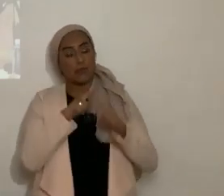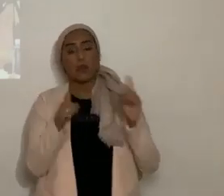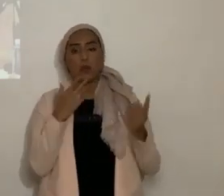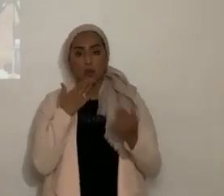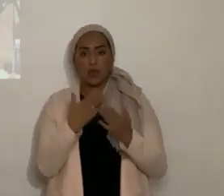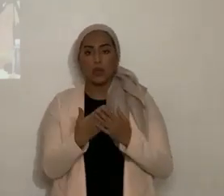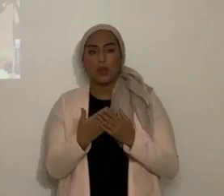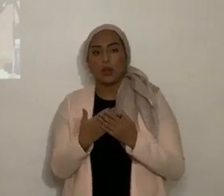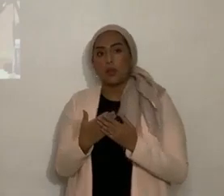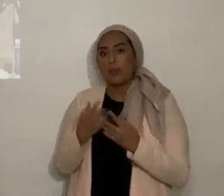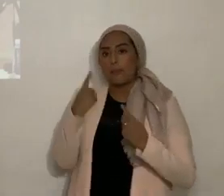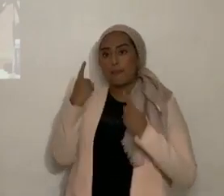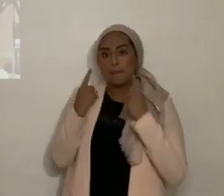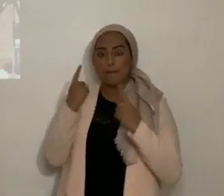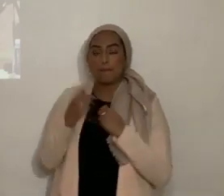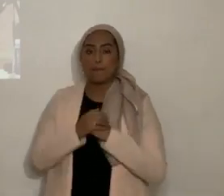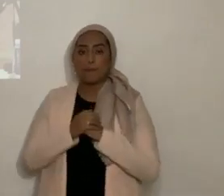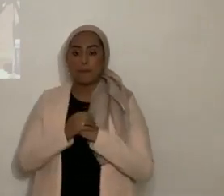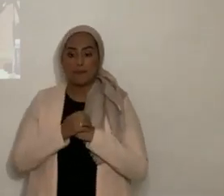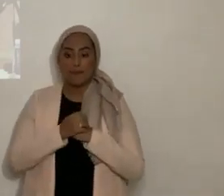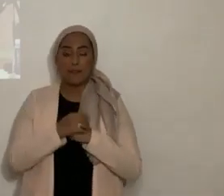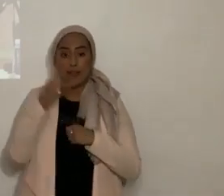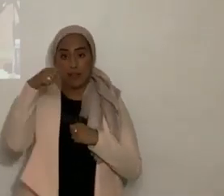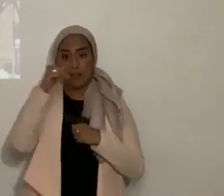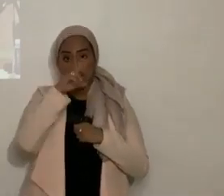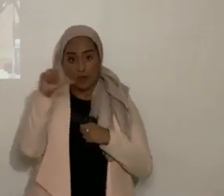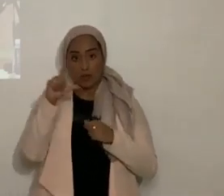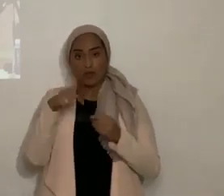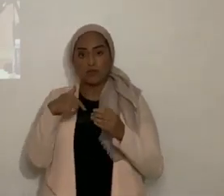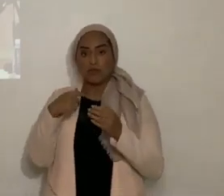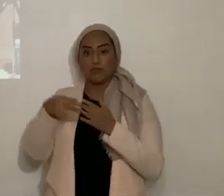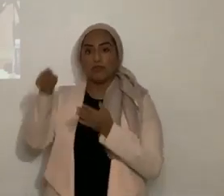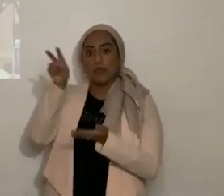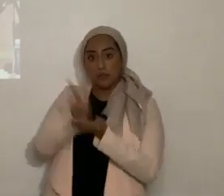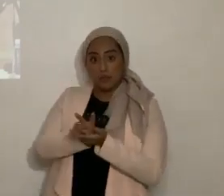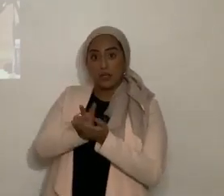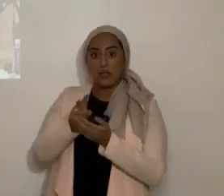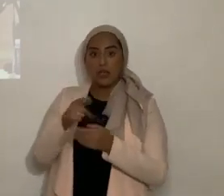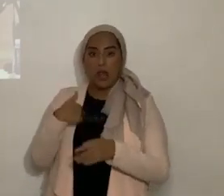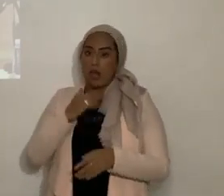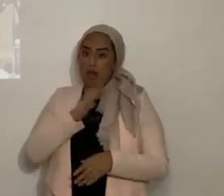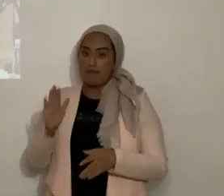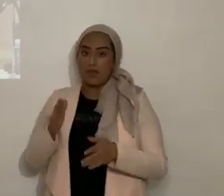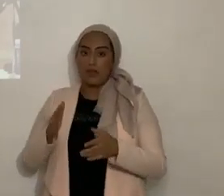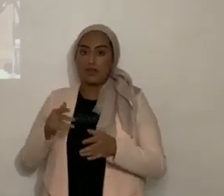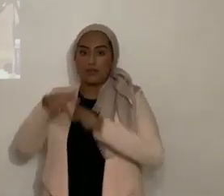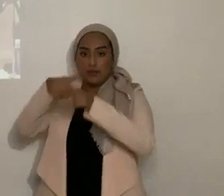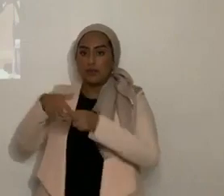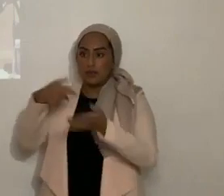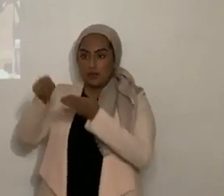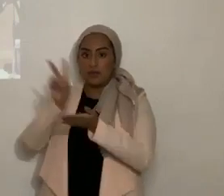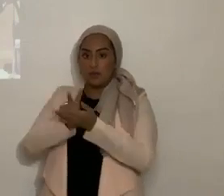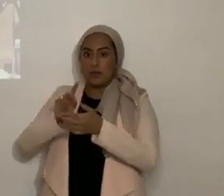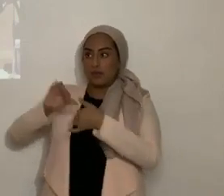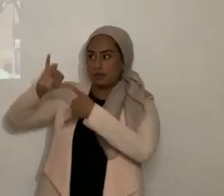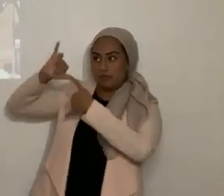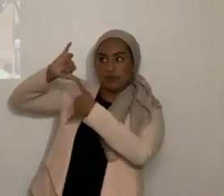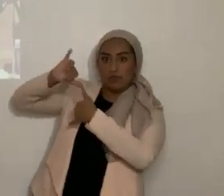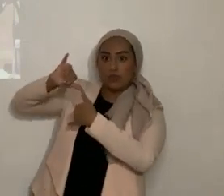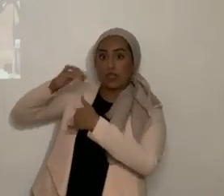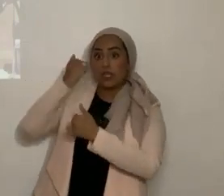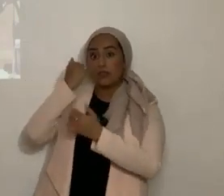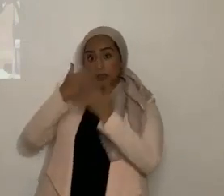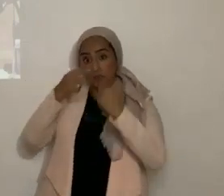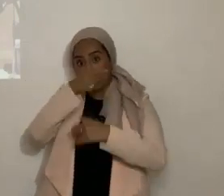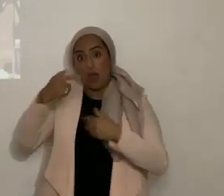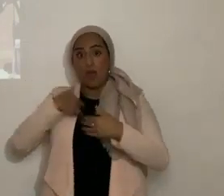bueno retomarlas. Rav Shaul se cae del caballo. Yo nunca me he caído de un caballo, pero son animales altos. Si alguien